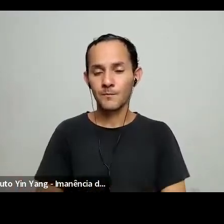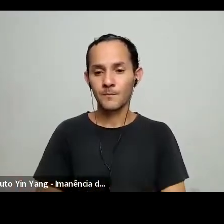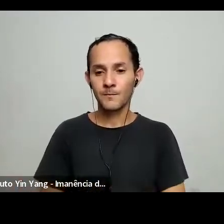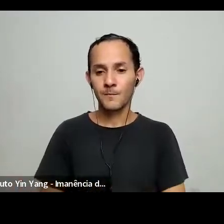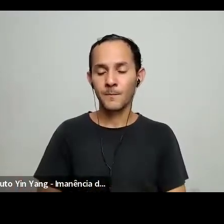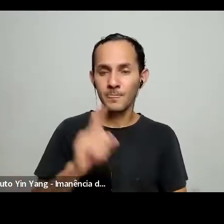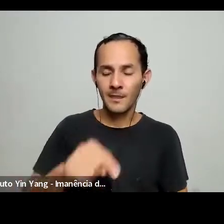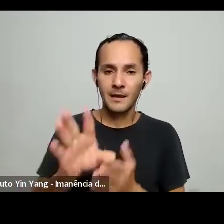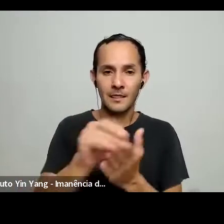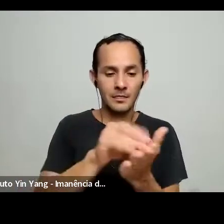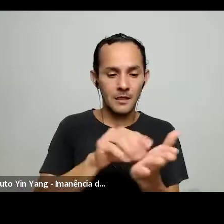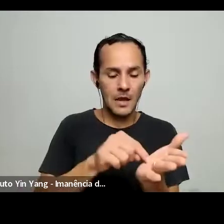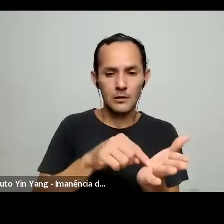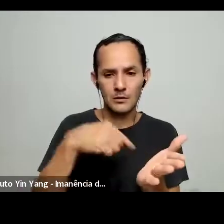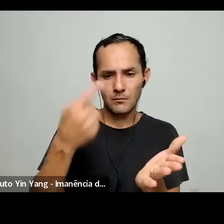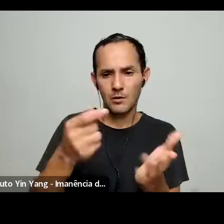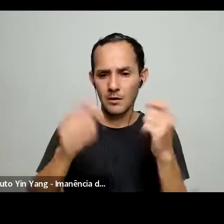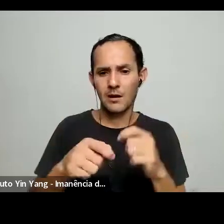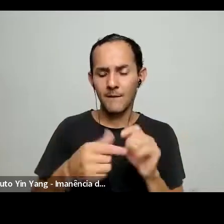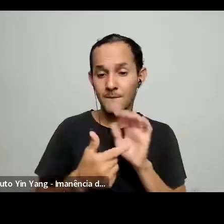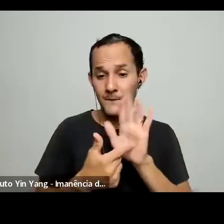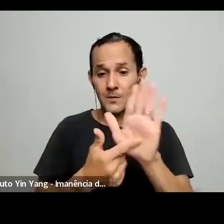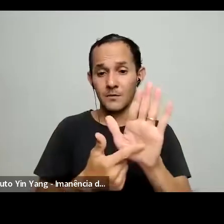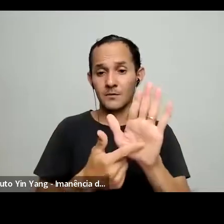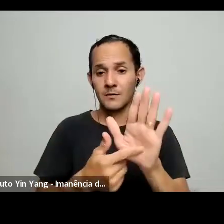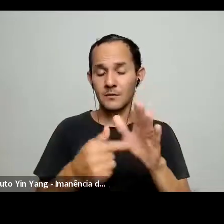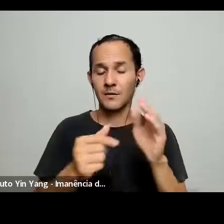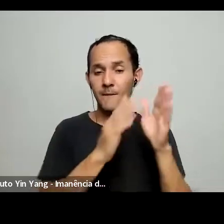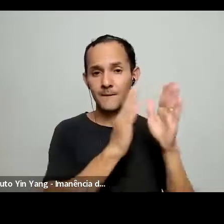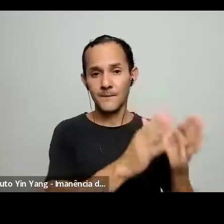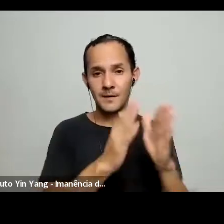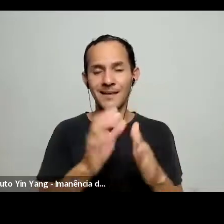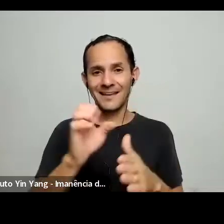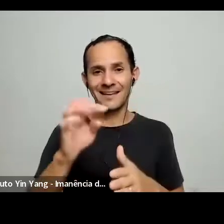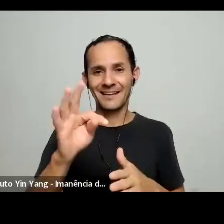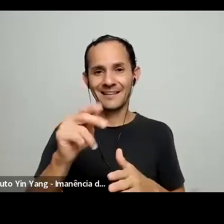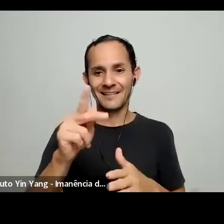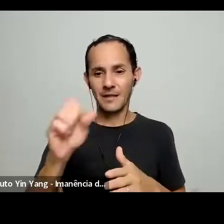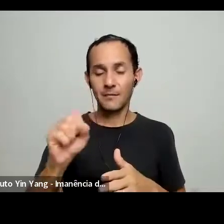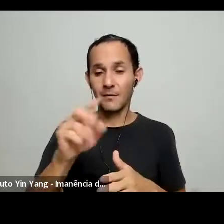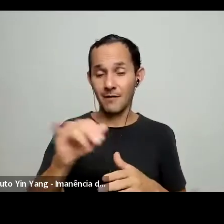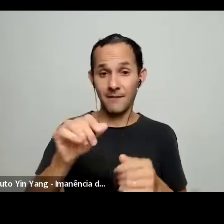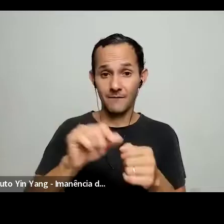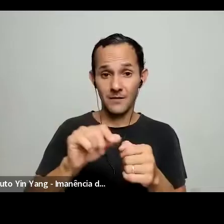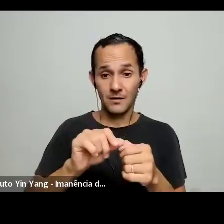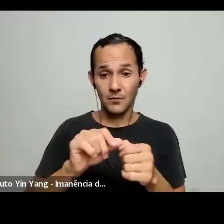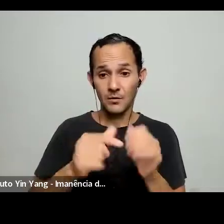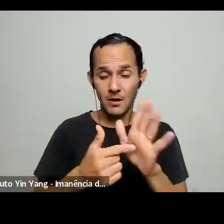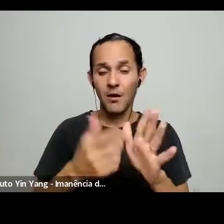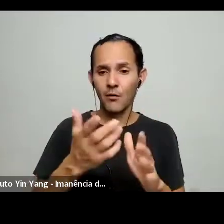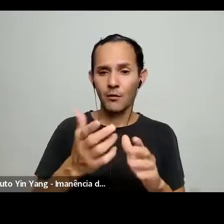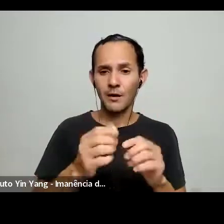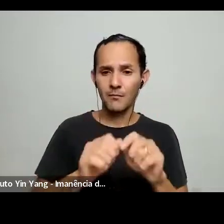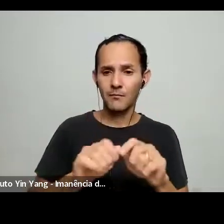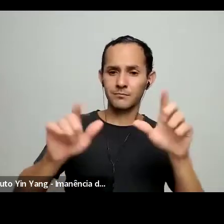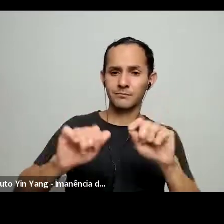São dados, né? Eu posso mostrar aqui algumas etapas, né, desse mapeamento que vai ser realizado, mas eu queria colocar algumas